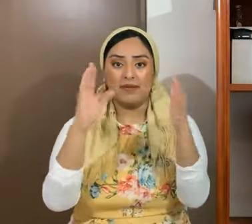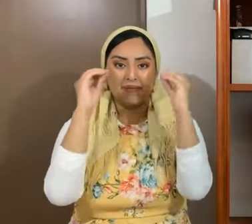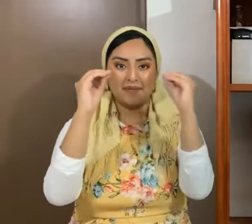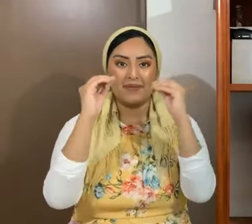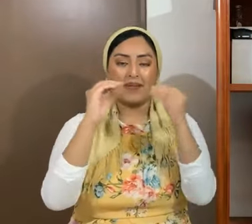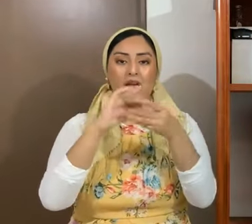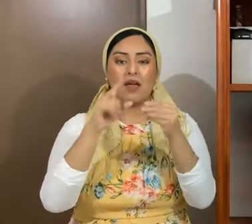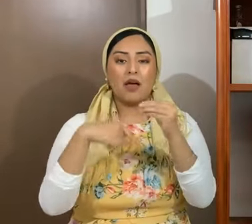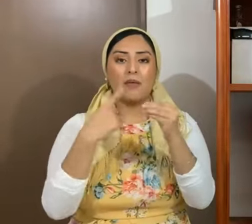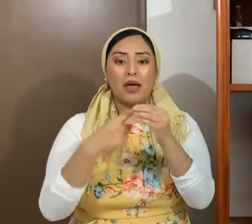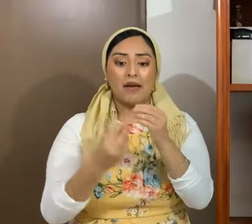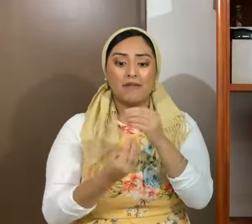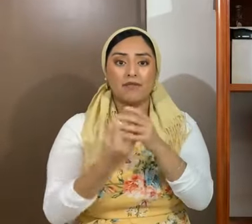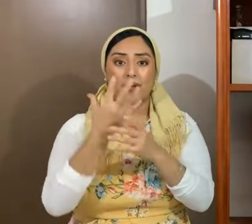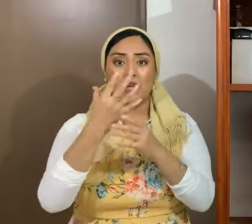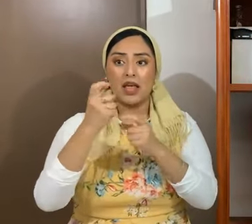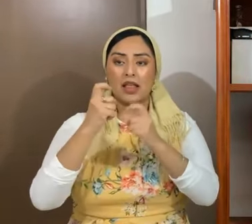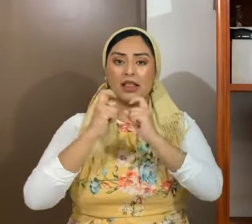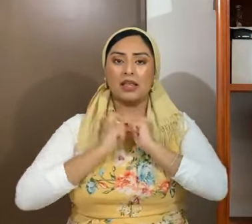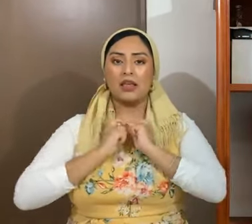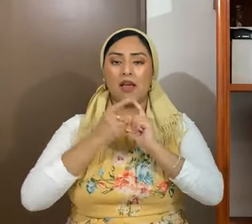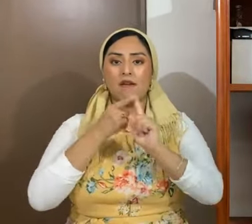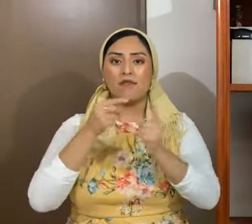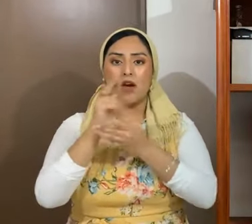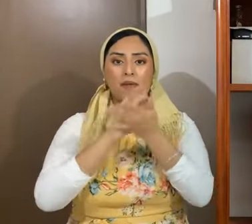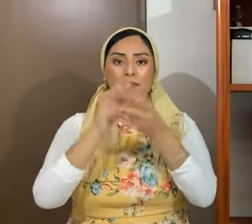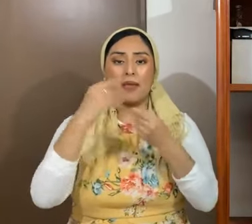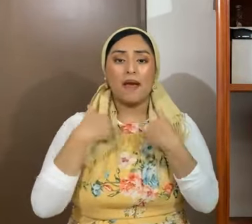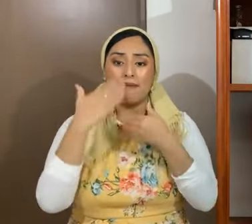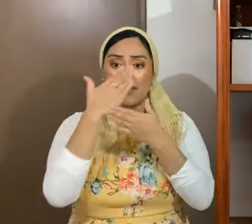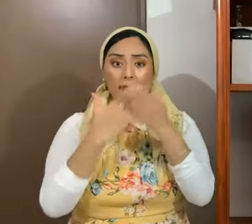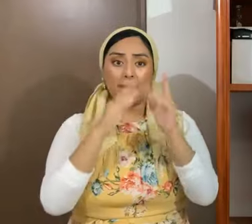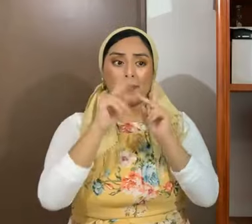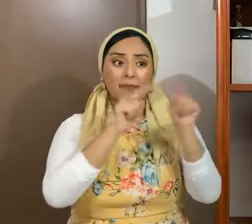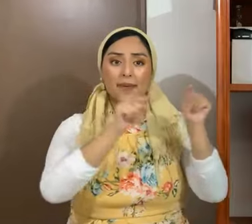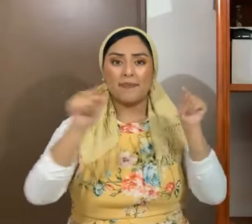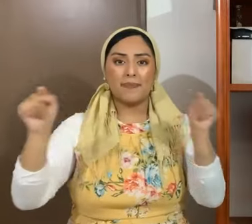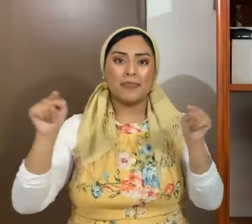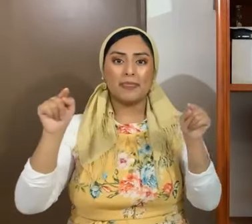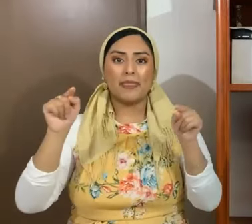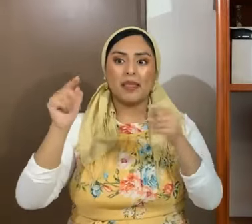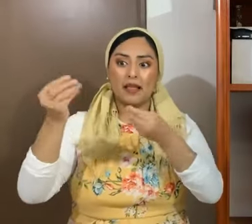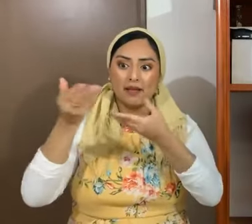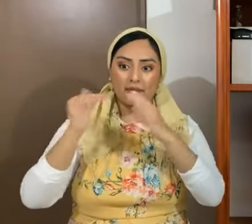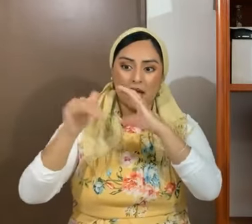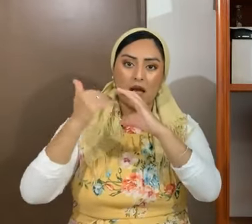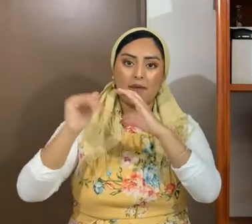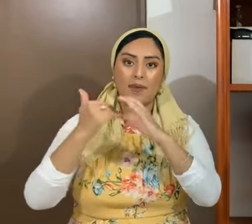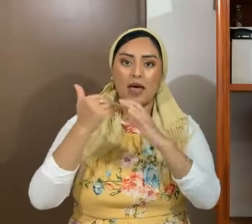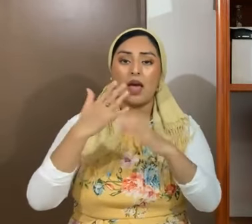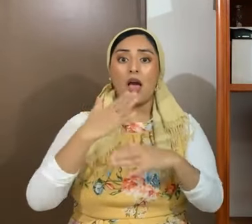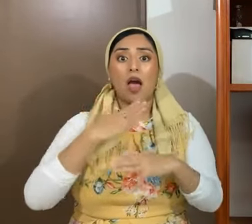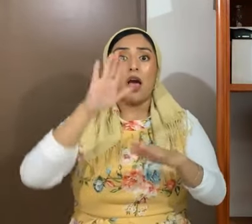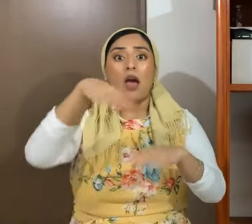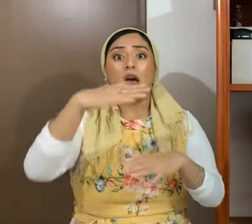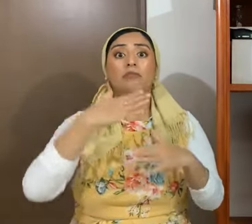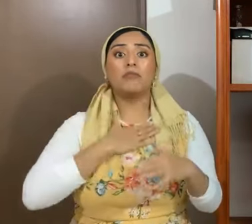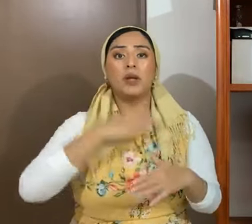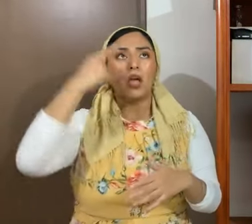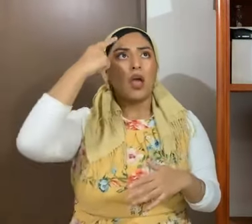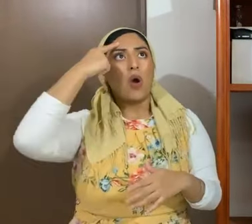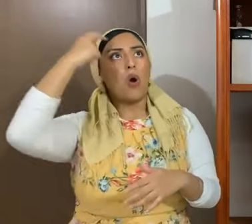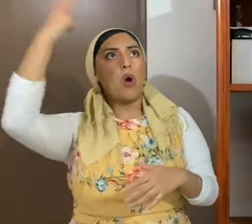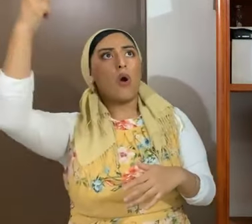mucho sobre los frutos y los dones del Ruach HaKodesh. Hay almas que nos mandan sueños, y tuve un sueño, y tuve